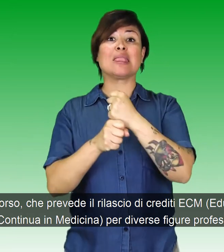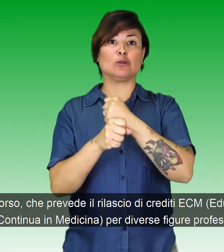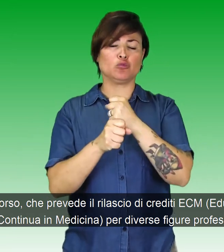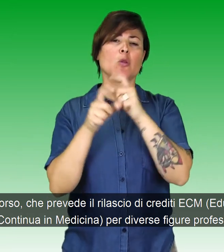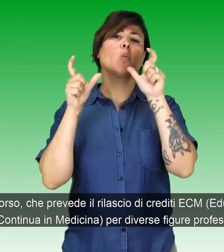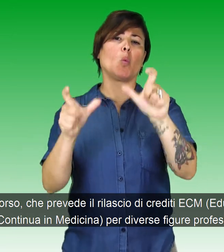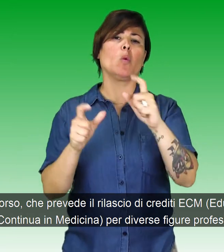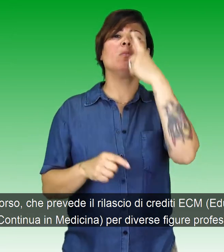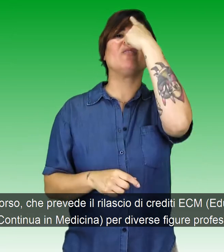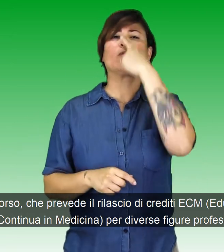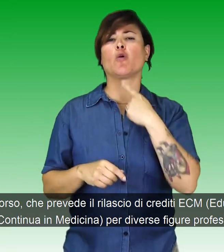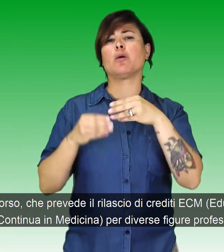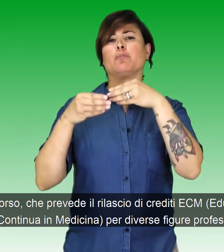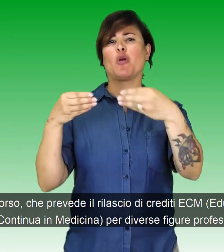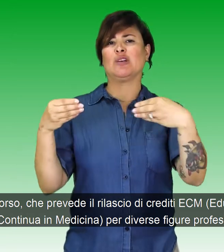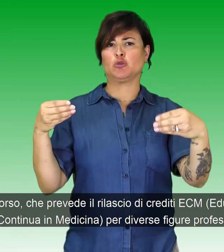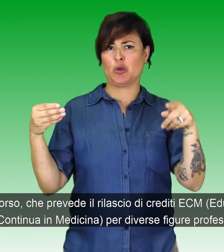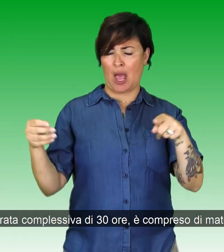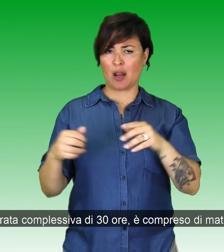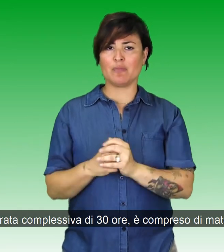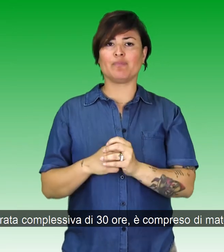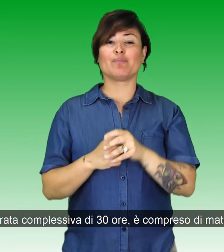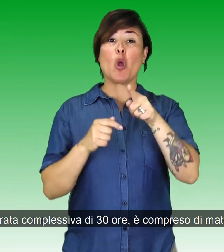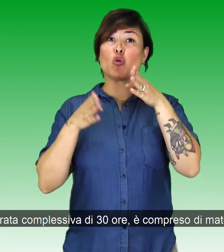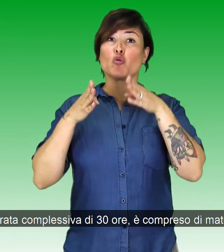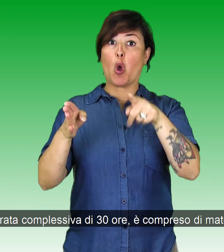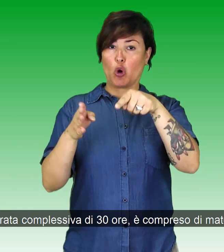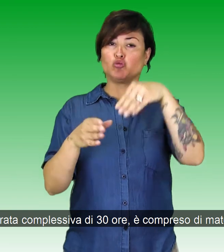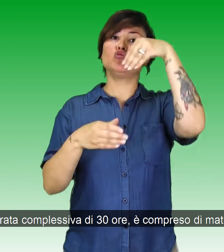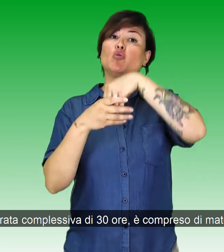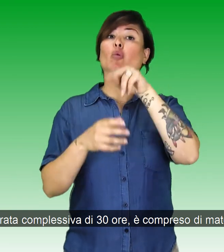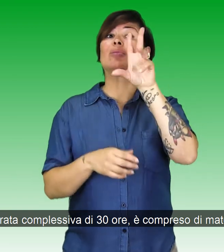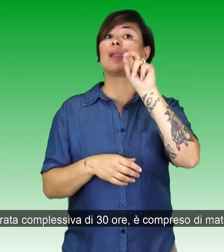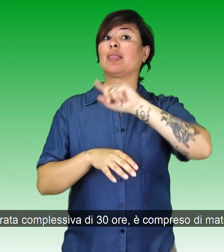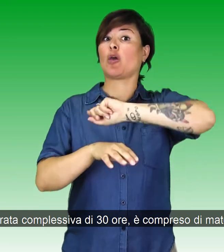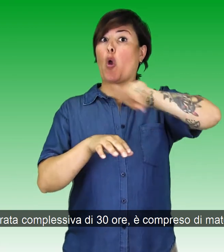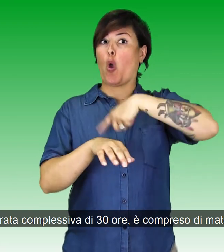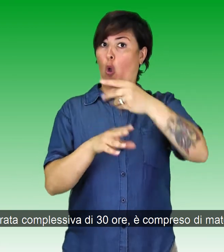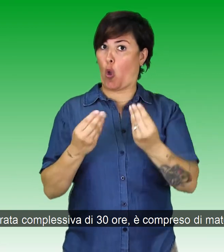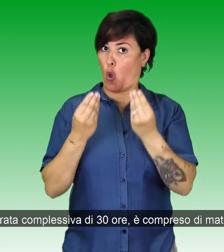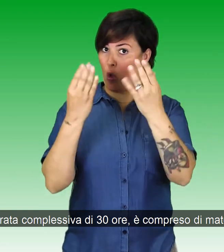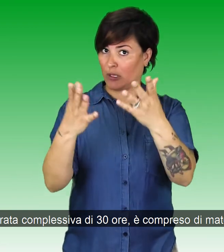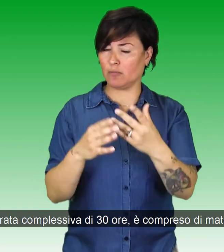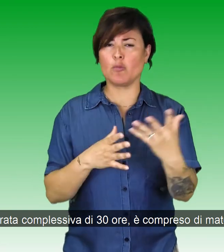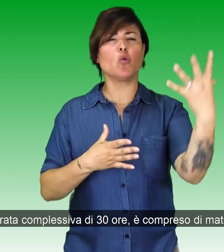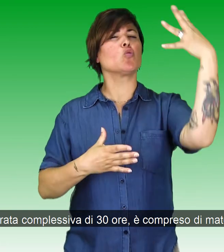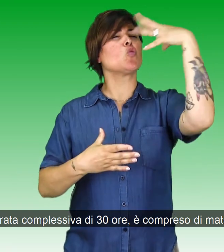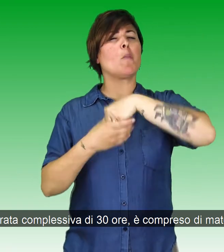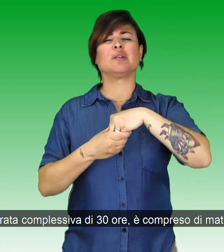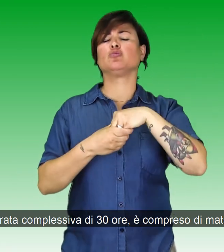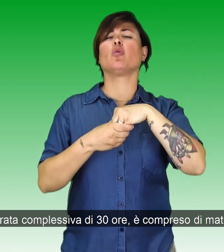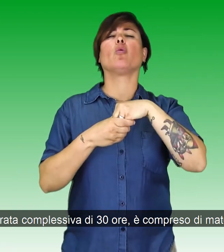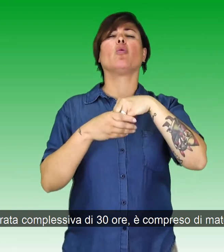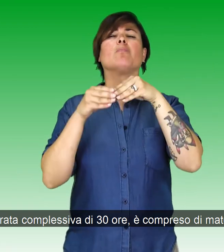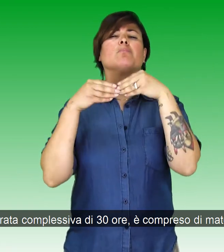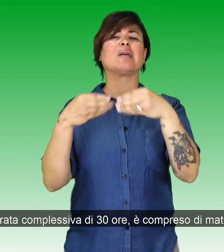diverse figure professionali, ha la durata complessiva di 30 ore e compreso di materiale didattico